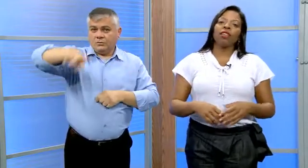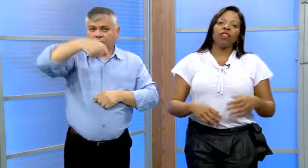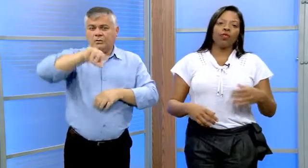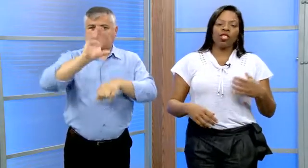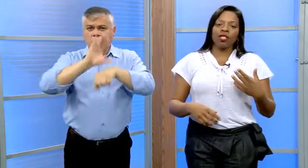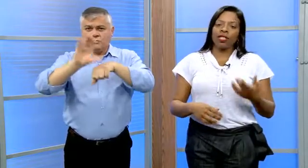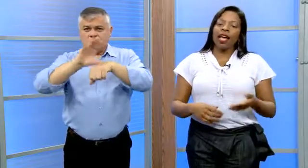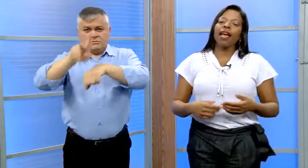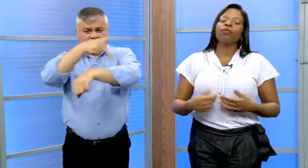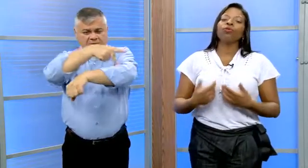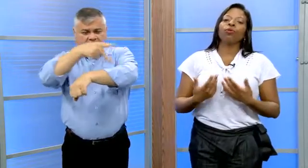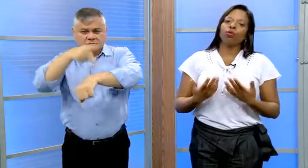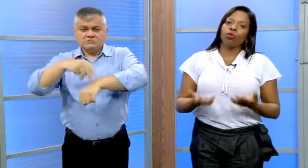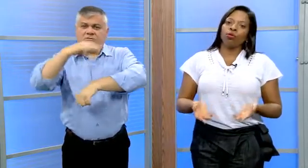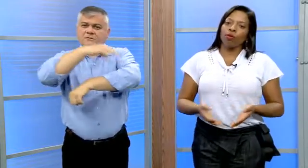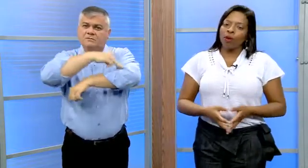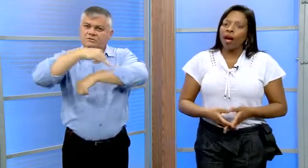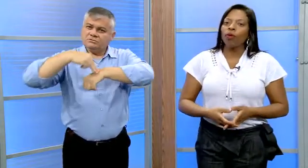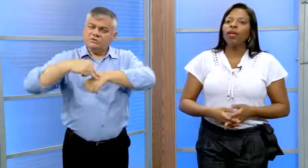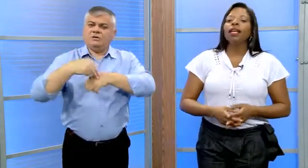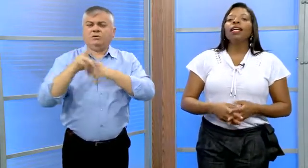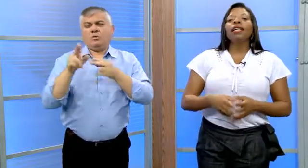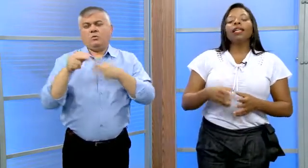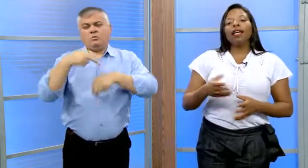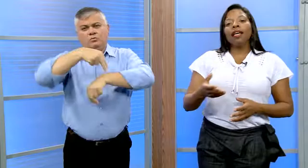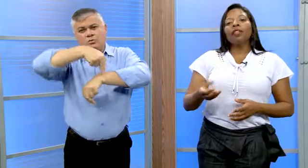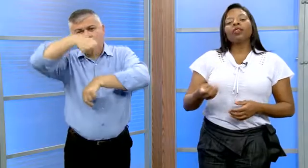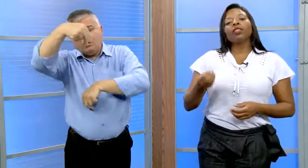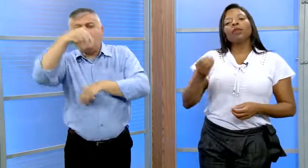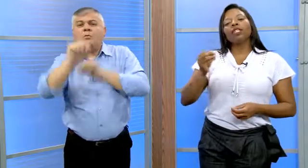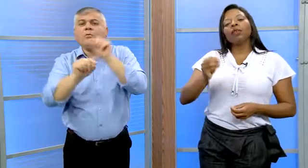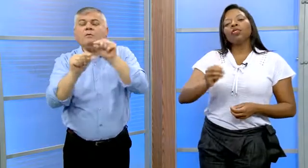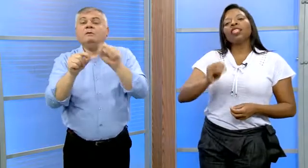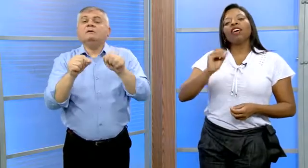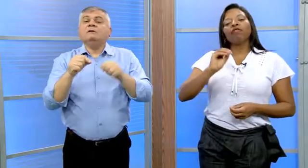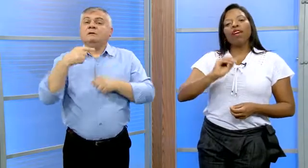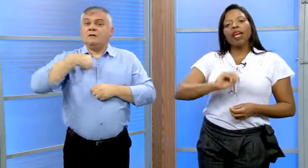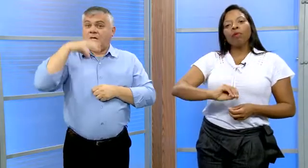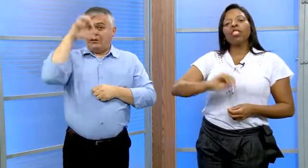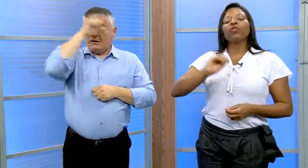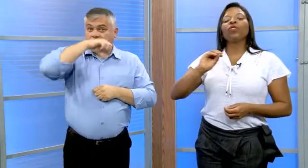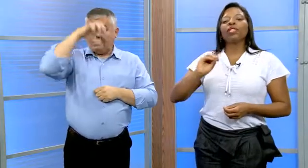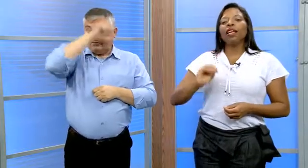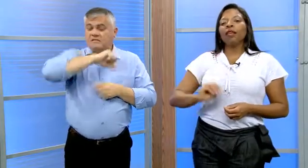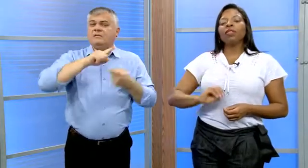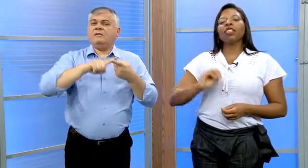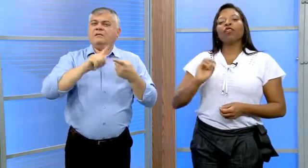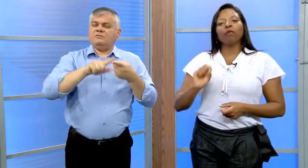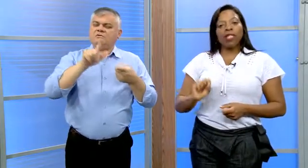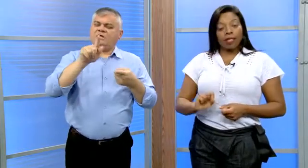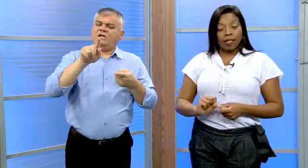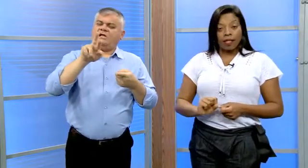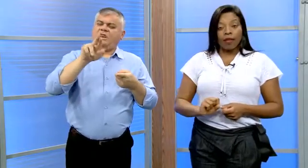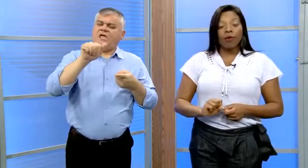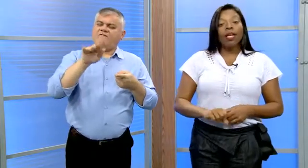fez o magistério, o curso normal, que nós aprendemos grafemas, fonemas, alfabetização